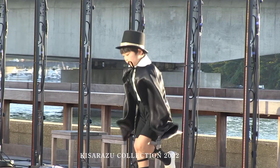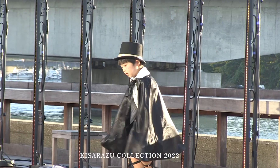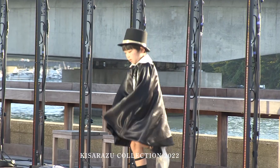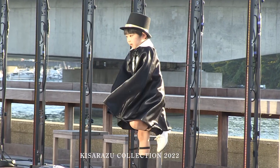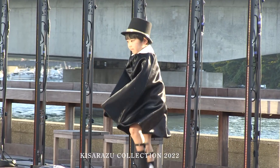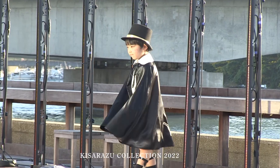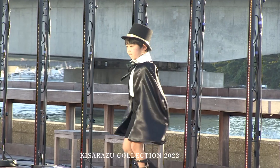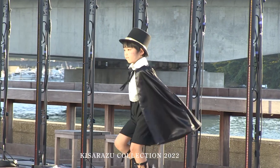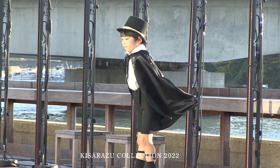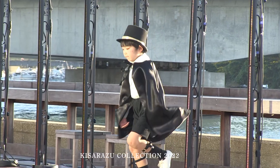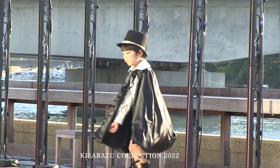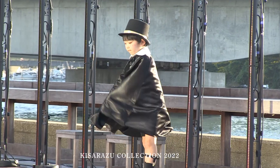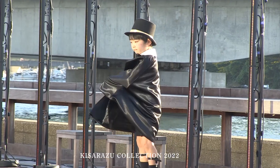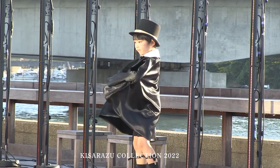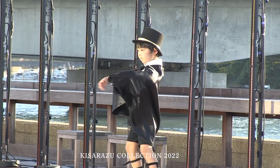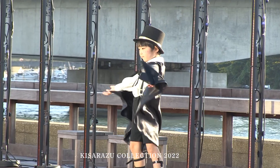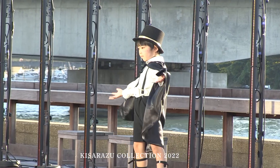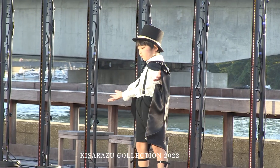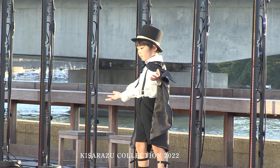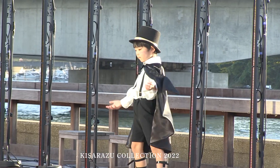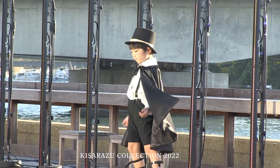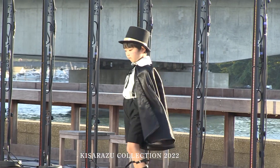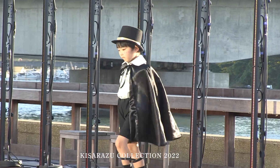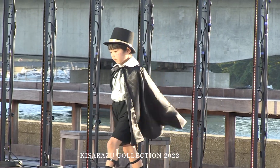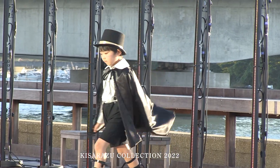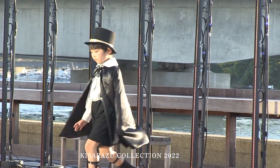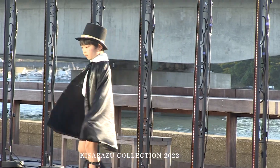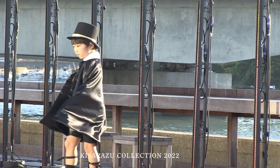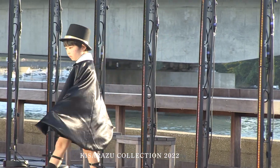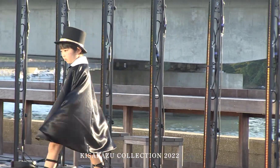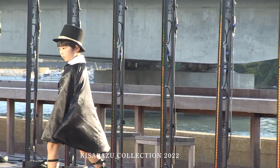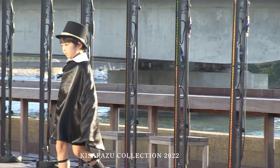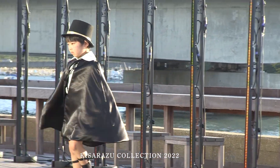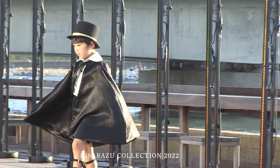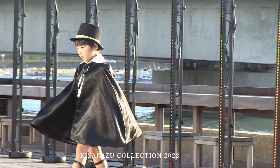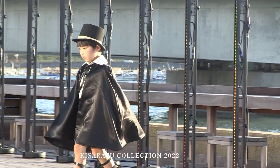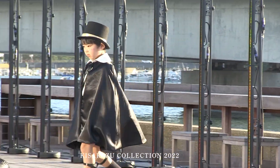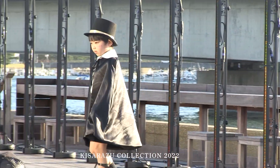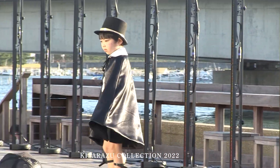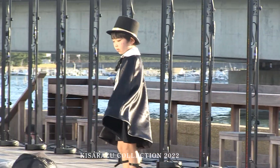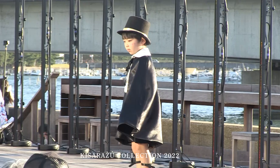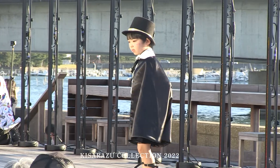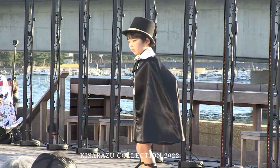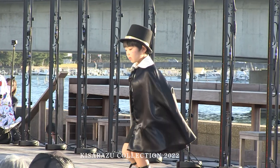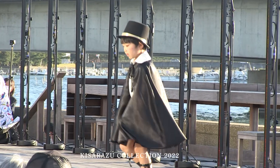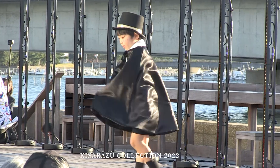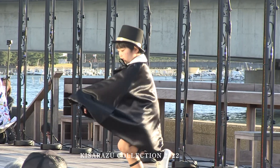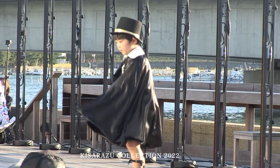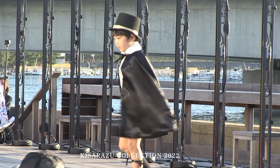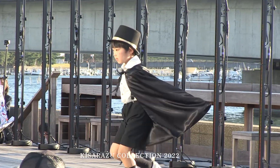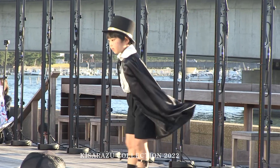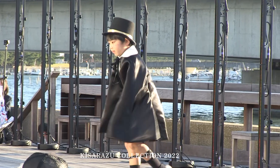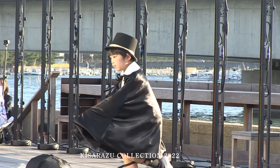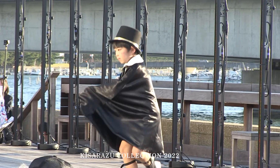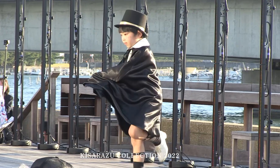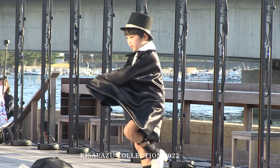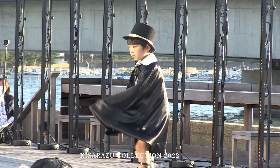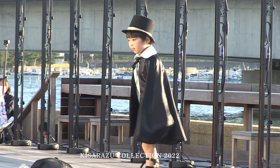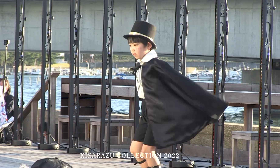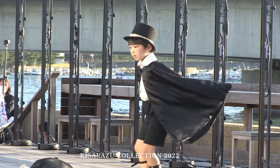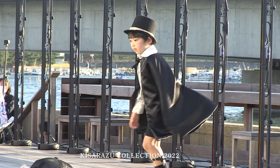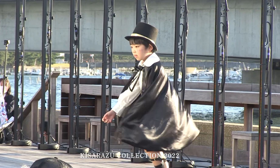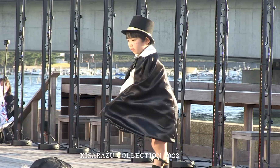っこいい服を着ているので、とても楽しみにしています。見てください、話してくれ